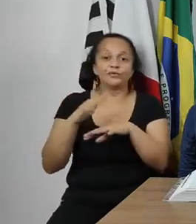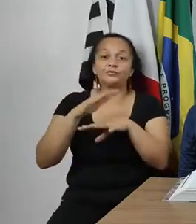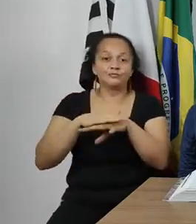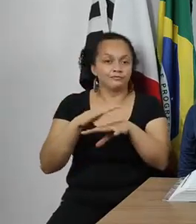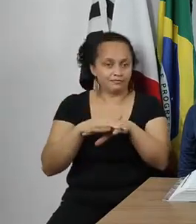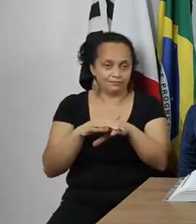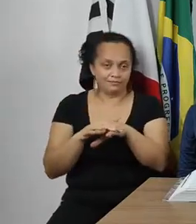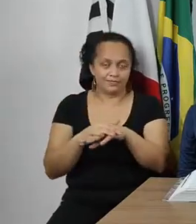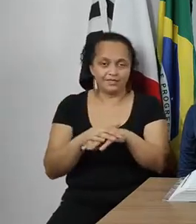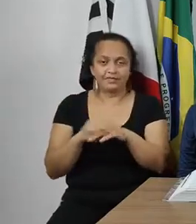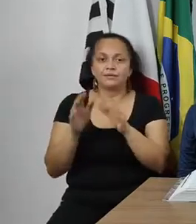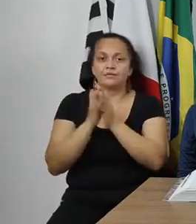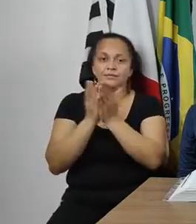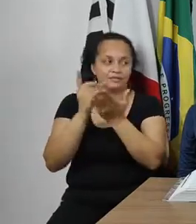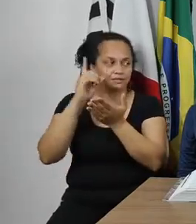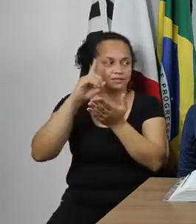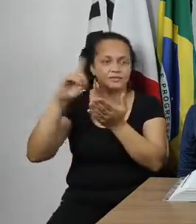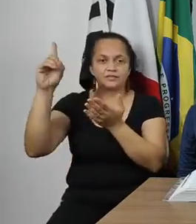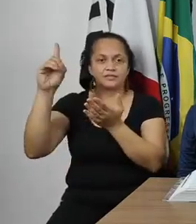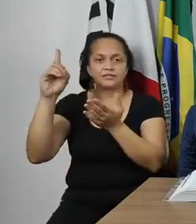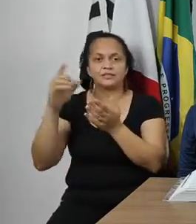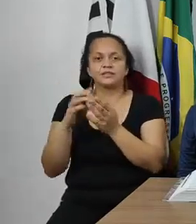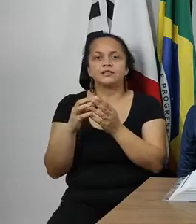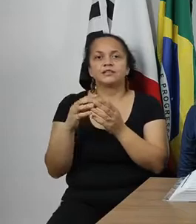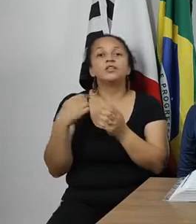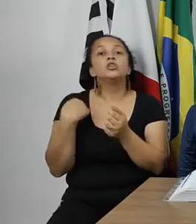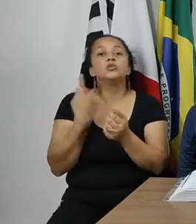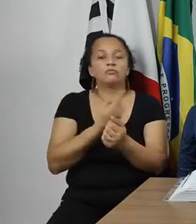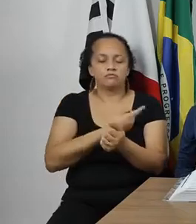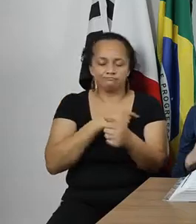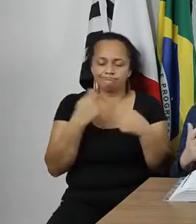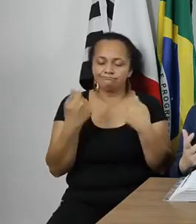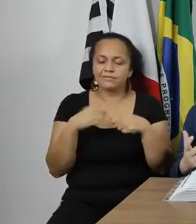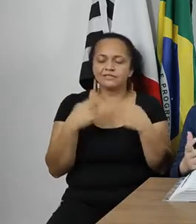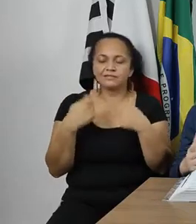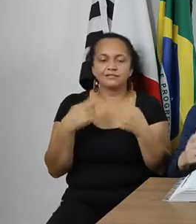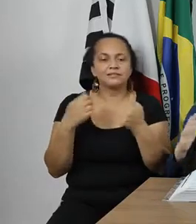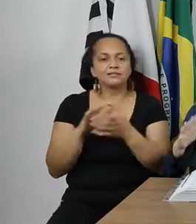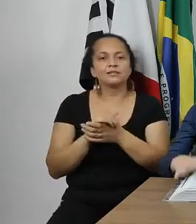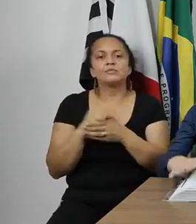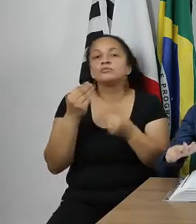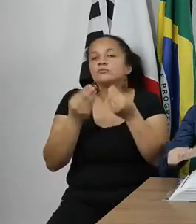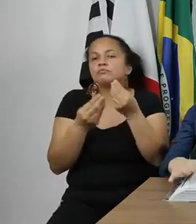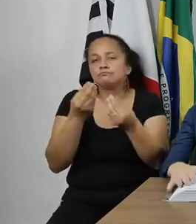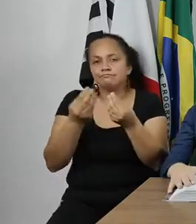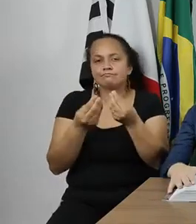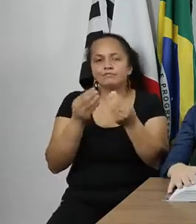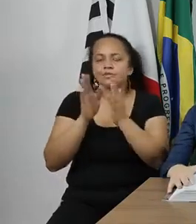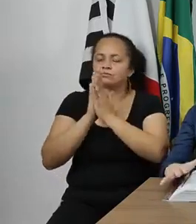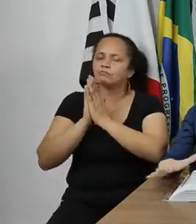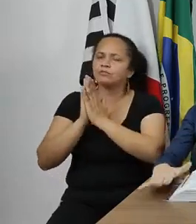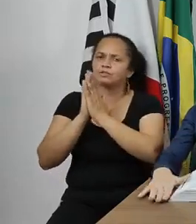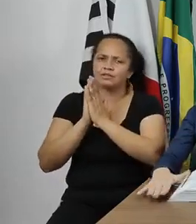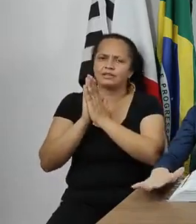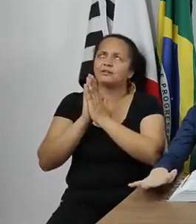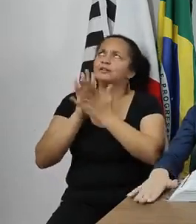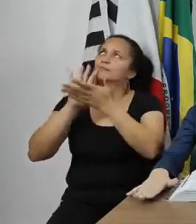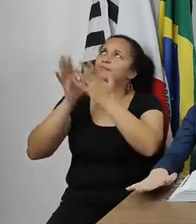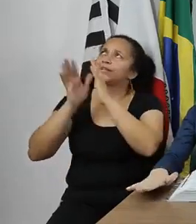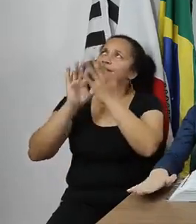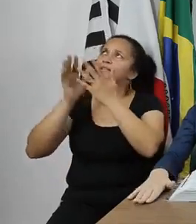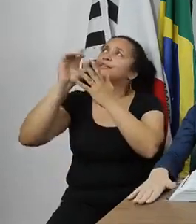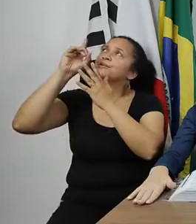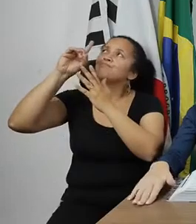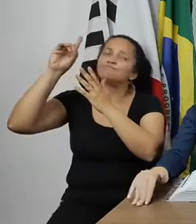que o que é o nosso papel? Iniciar, colocar diante de Deus toda e